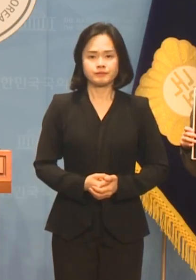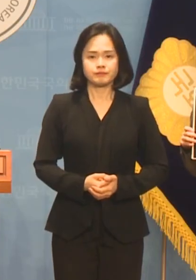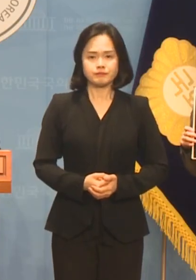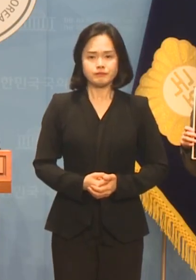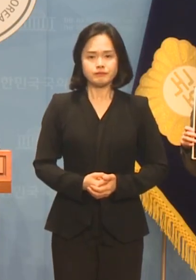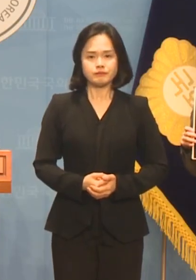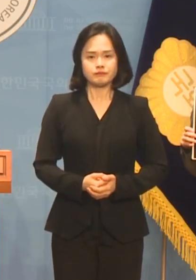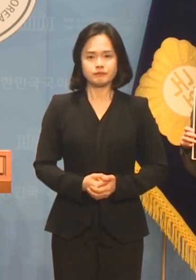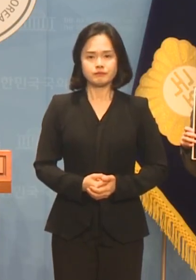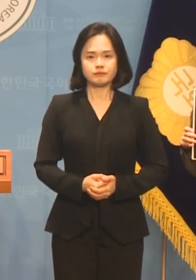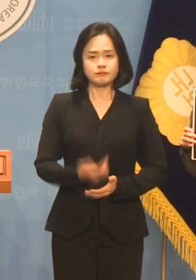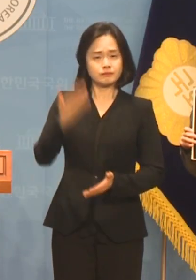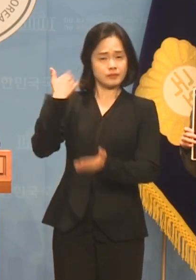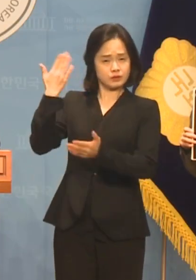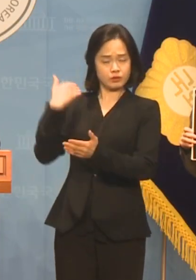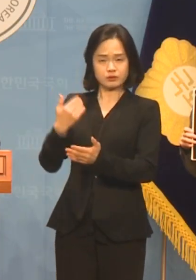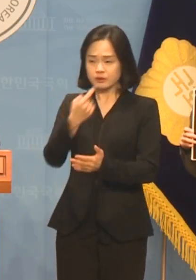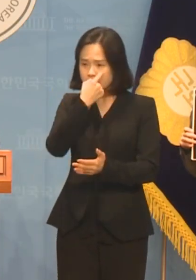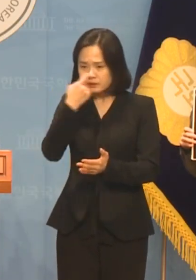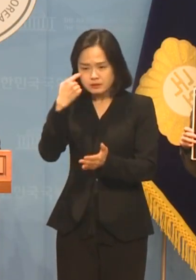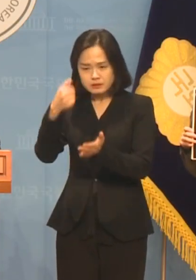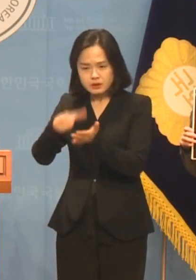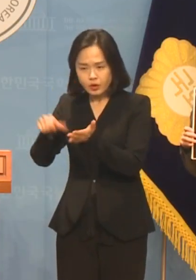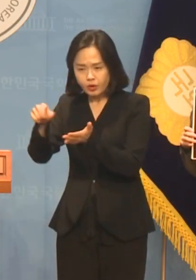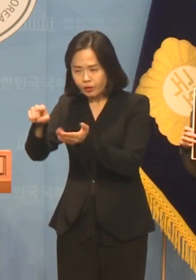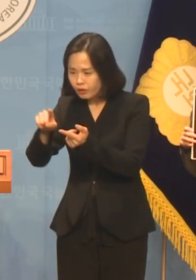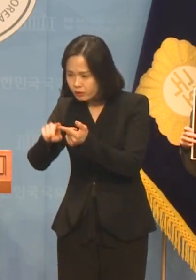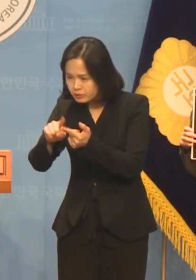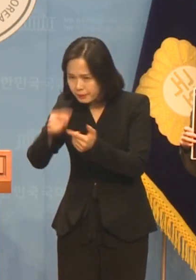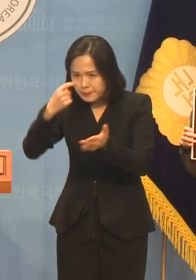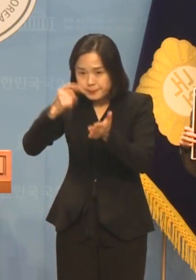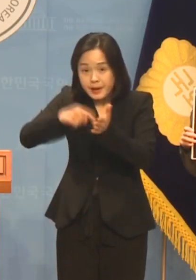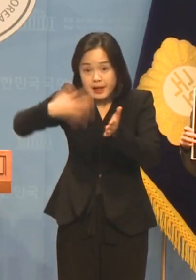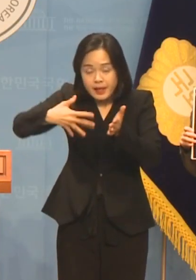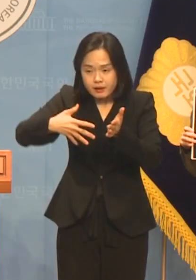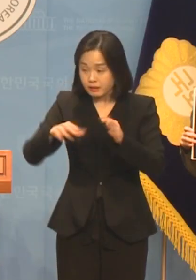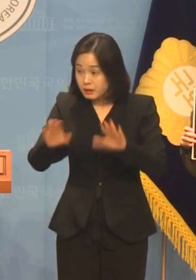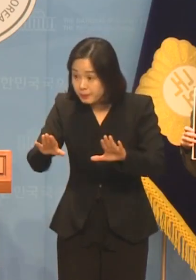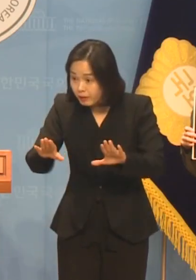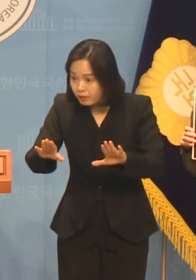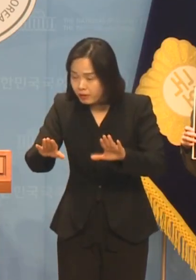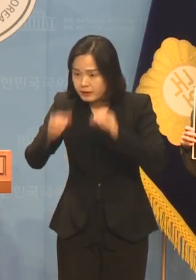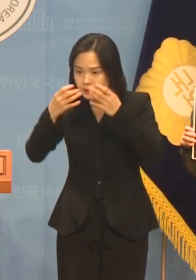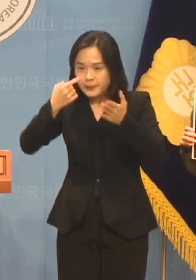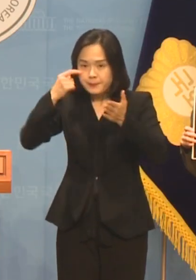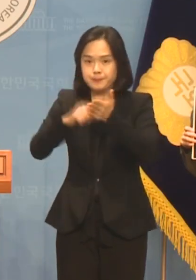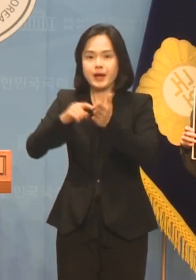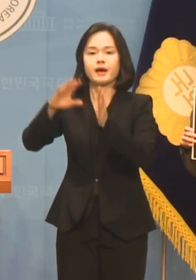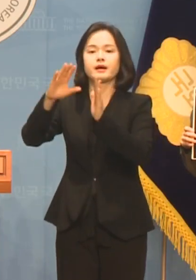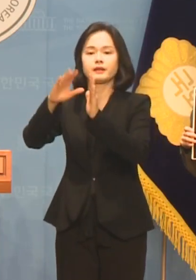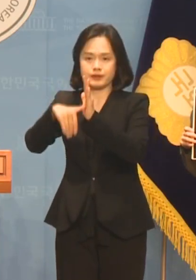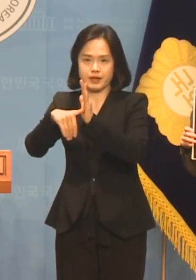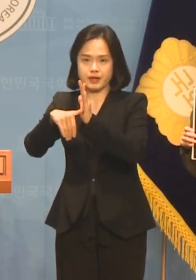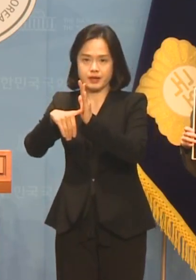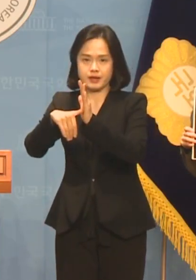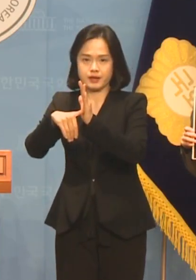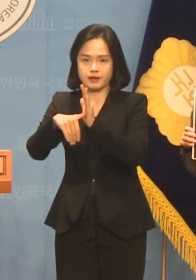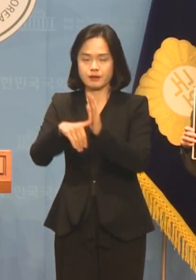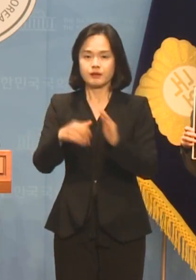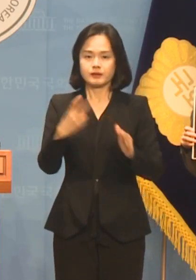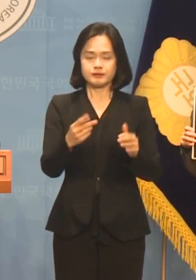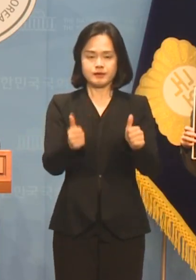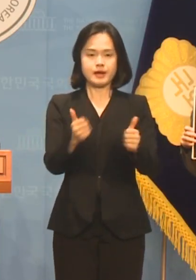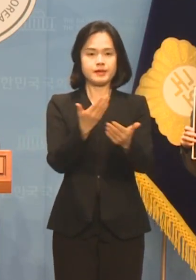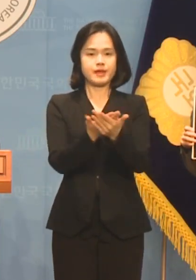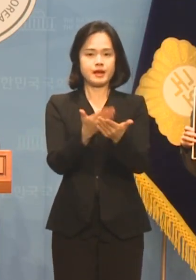제시하지 못했지만 새로운 증거가 있다면 김신혜 씨의 재심을 받아달라라고 하는 김신혜법도 대표